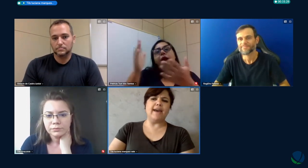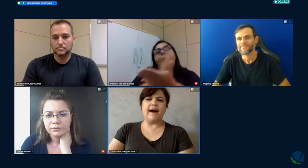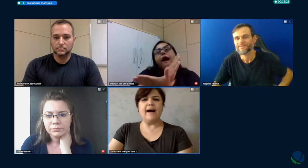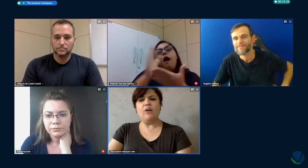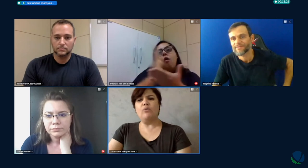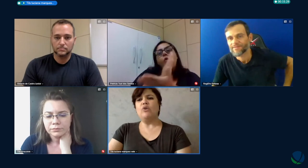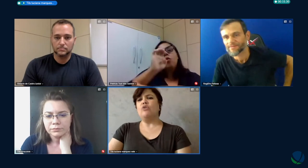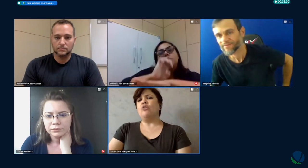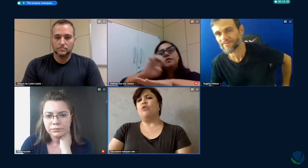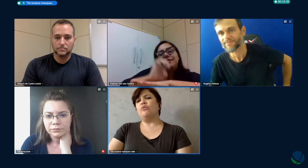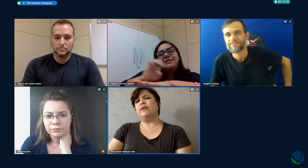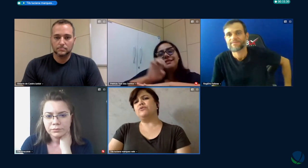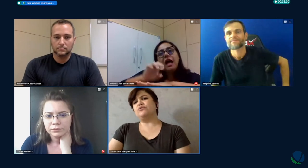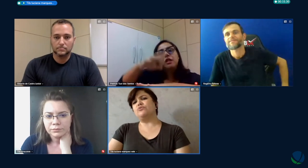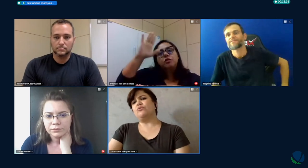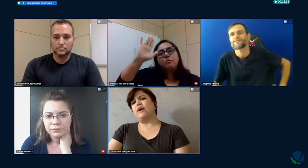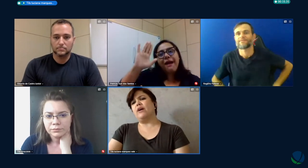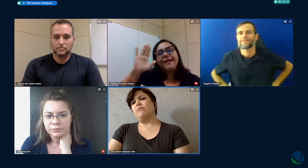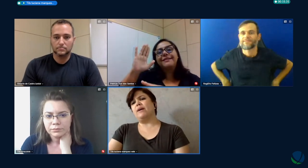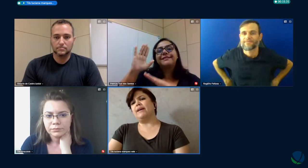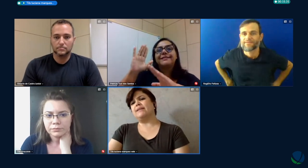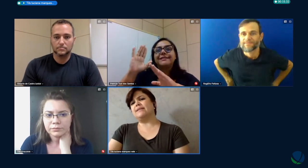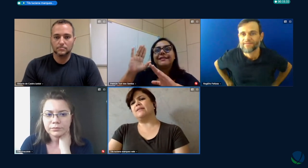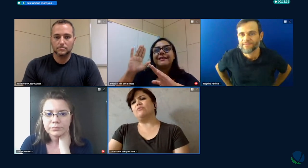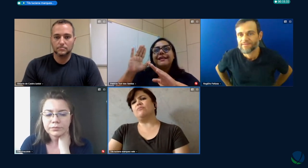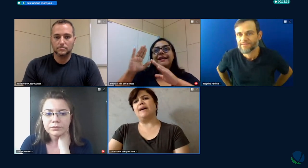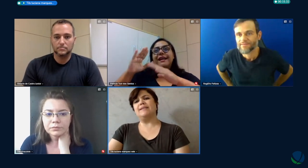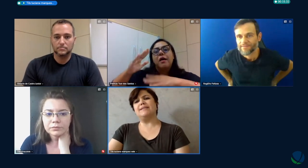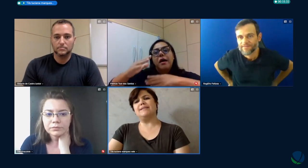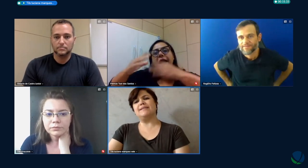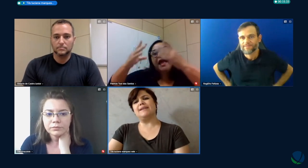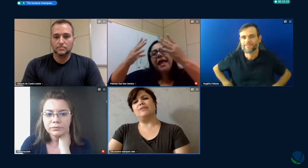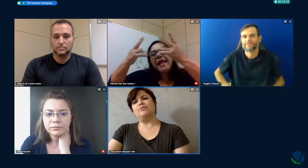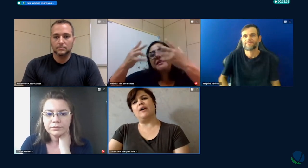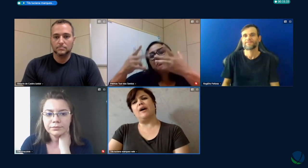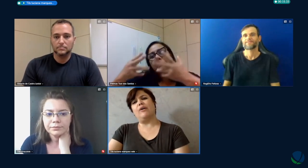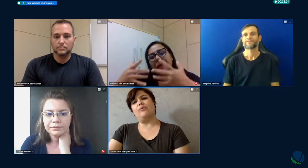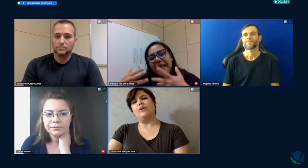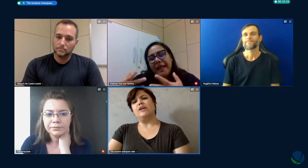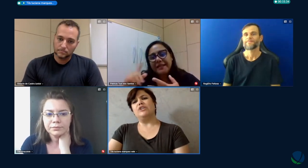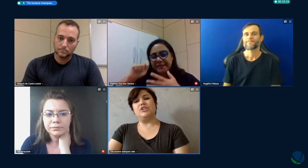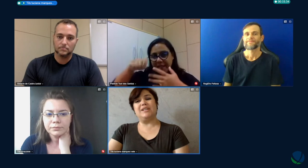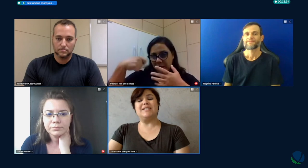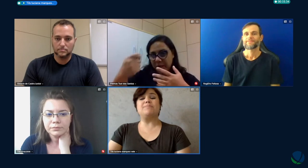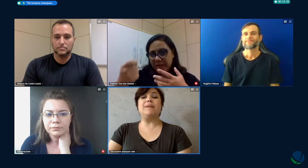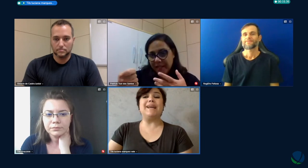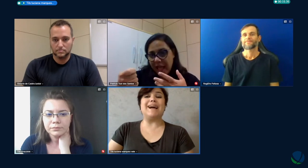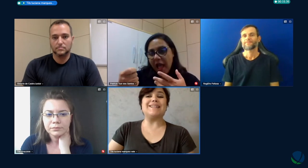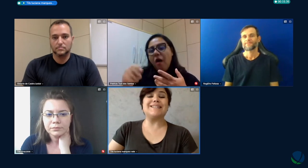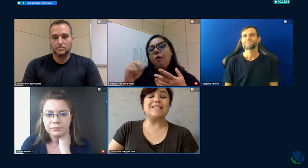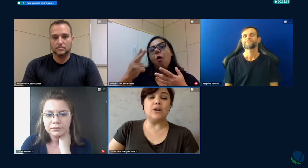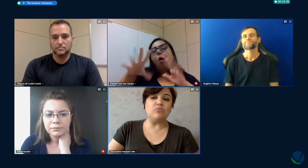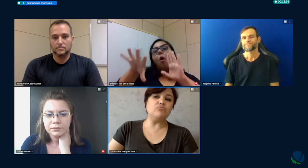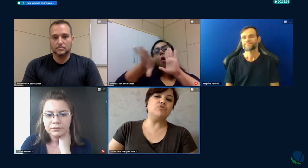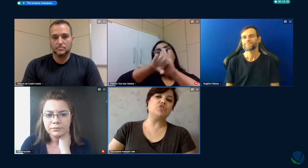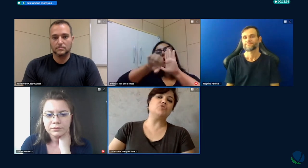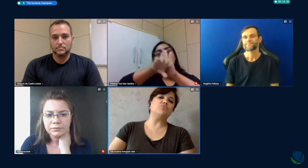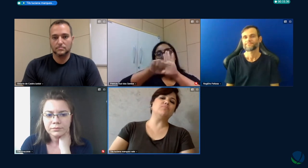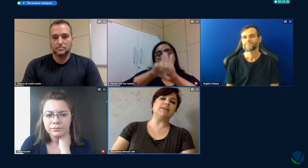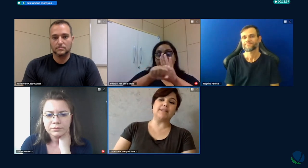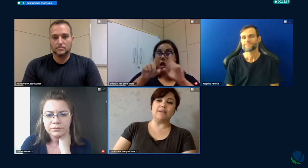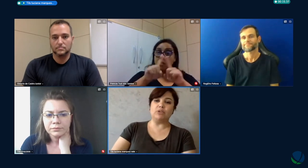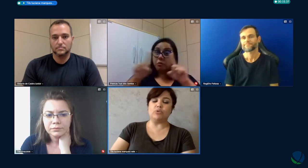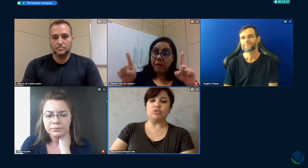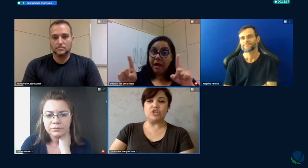variação real ou isso é uma questão mais estadual, de explicação